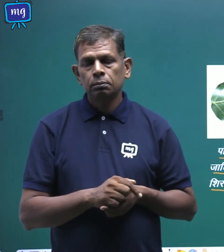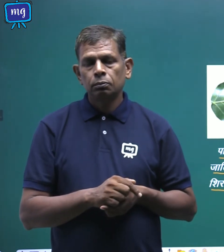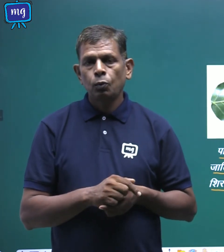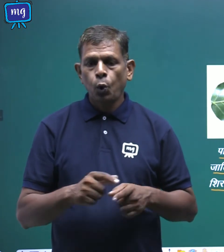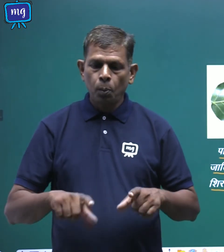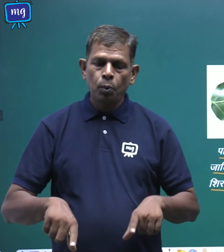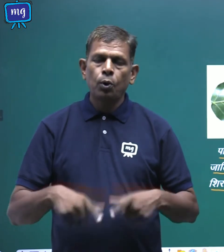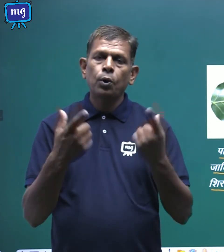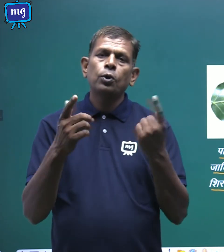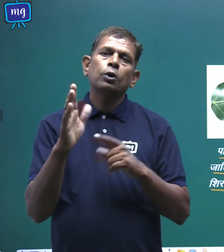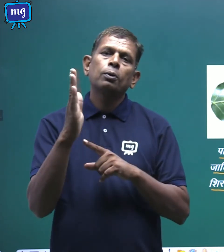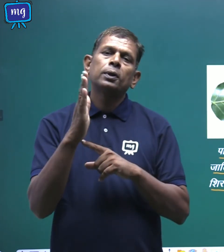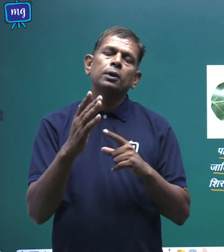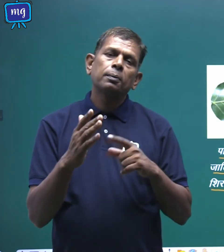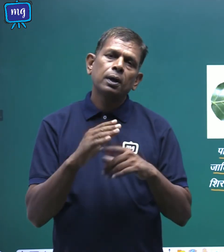पौधे में पत्तियों में